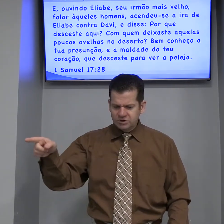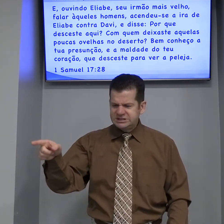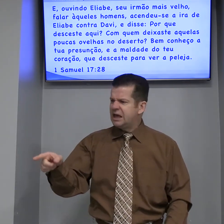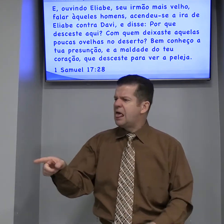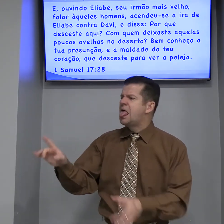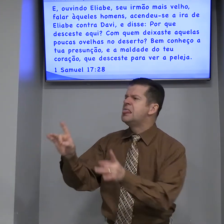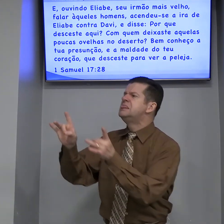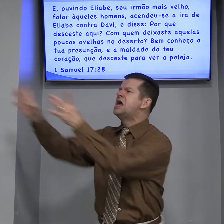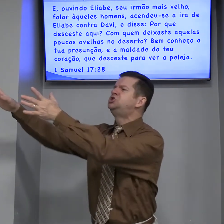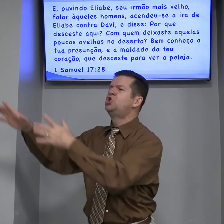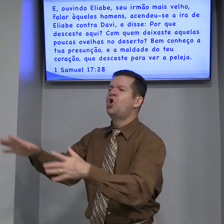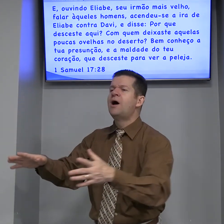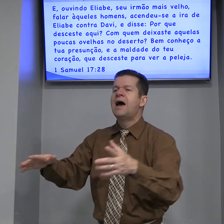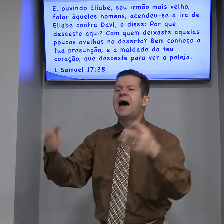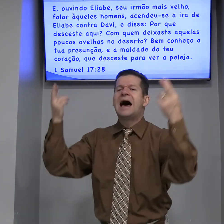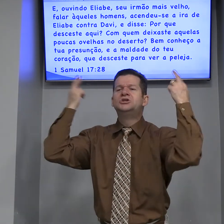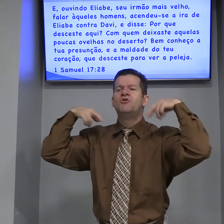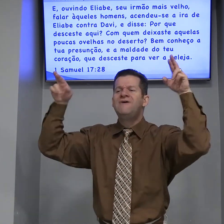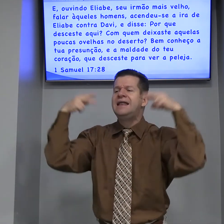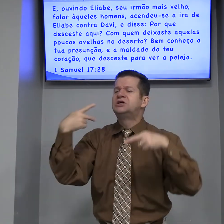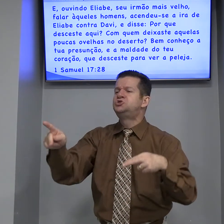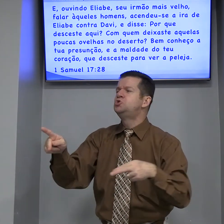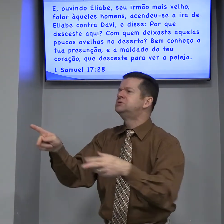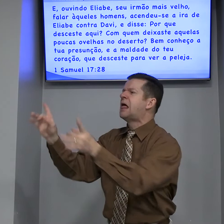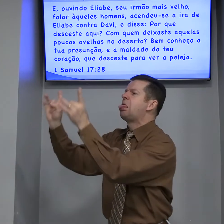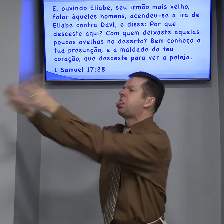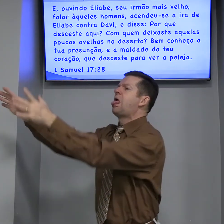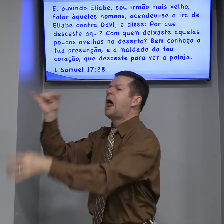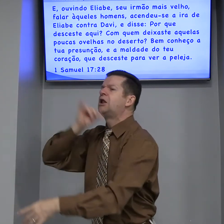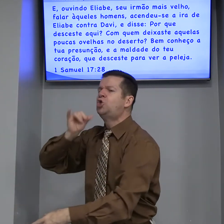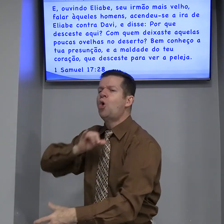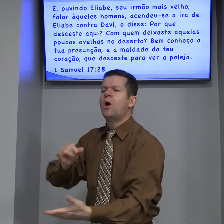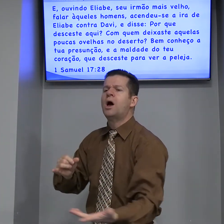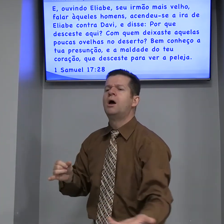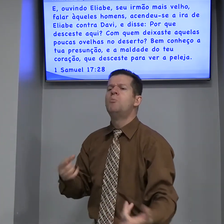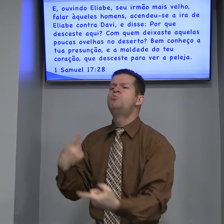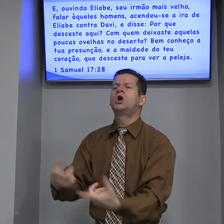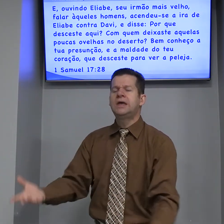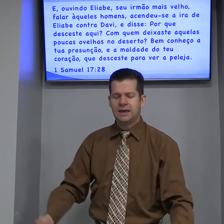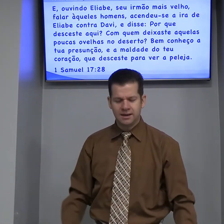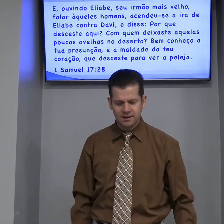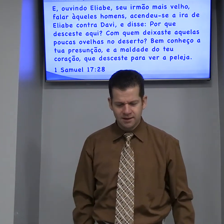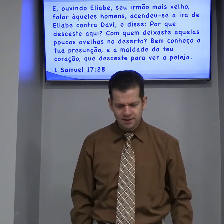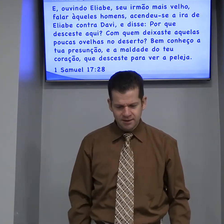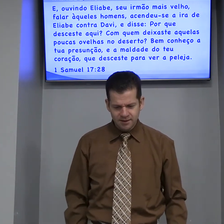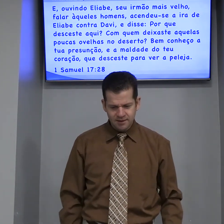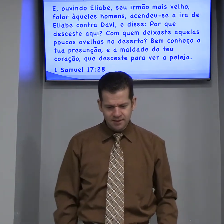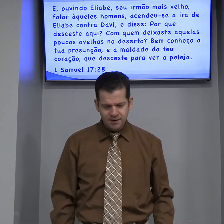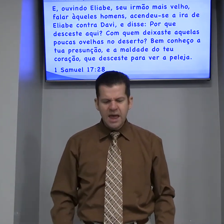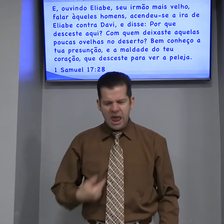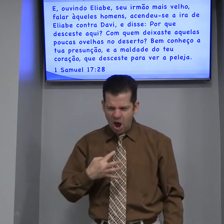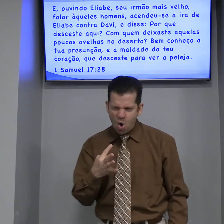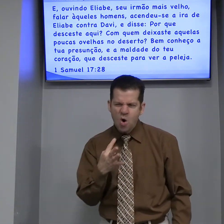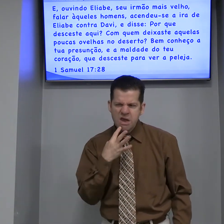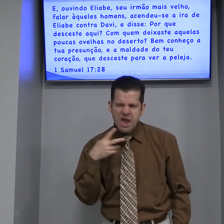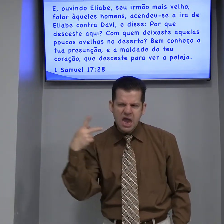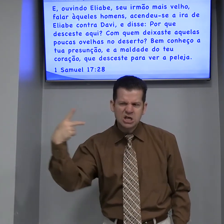Você deixou as ovelhas suas à toa? Por quê? Eu